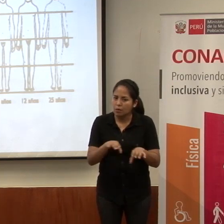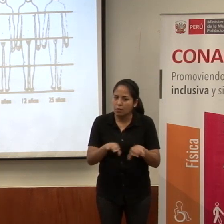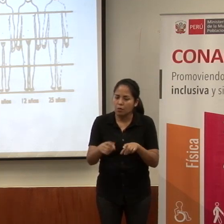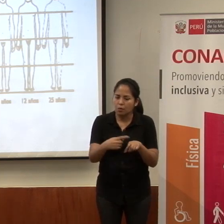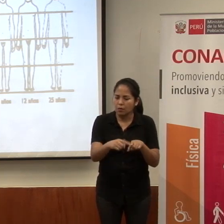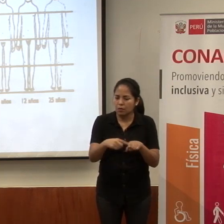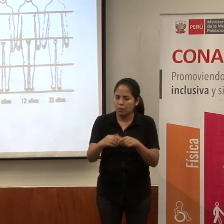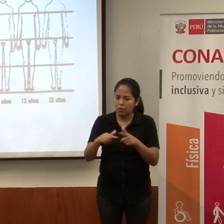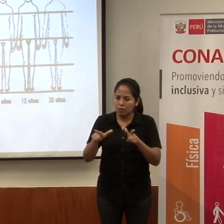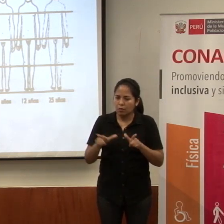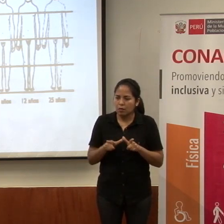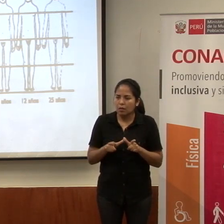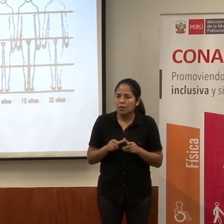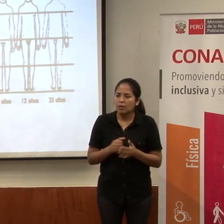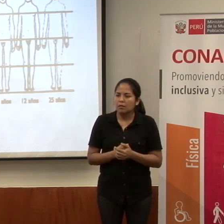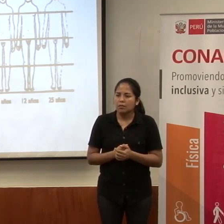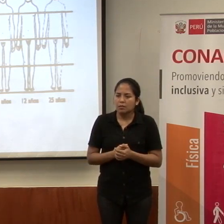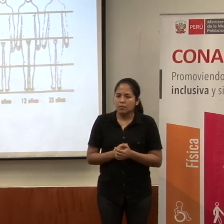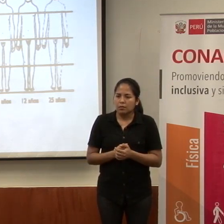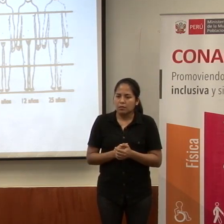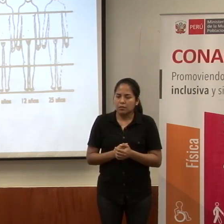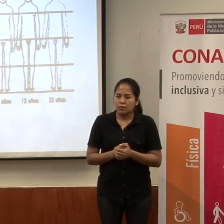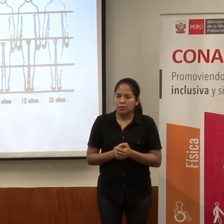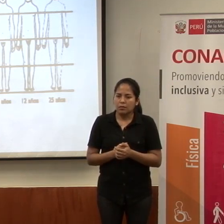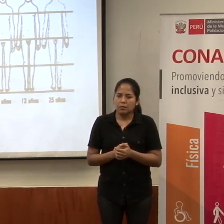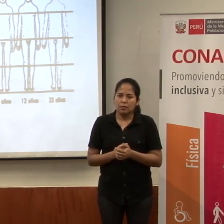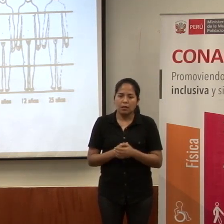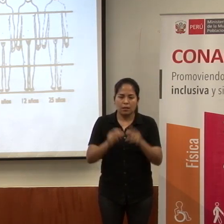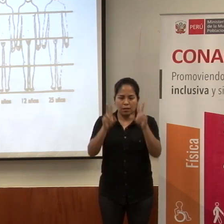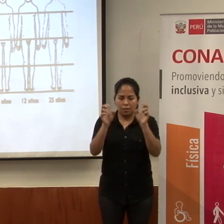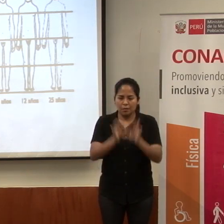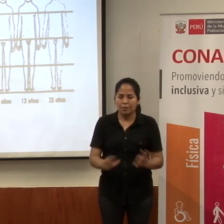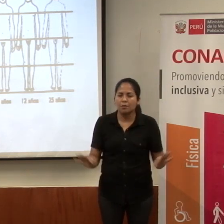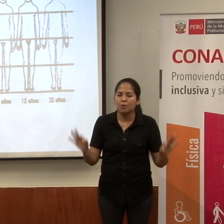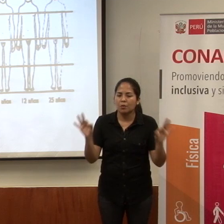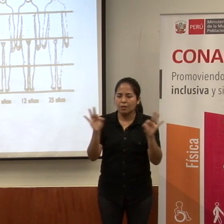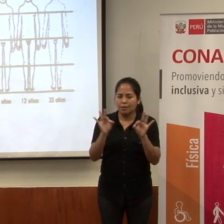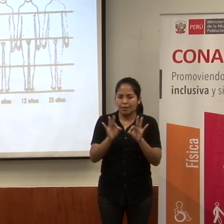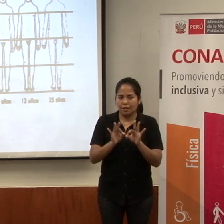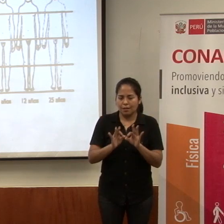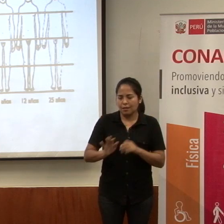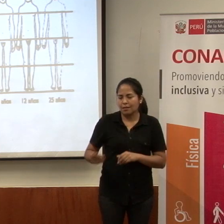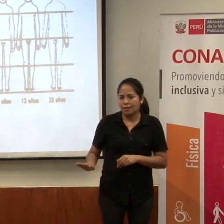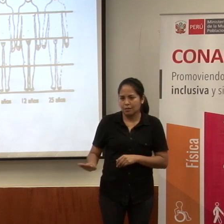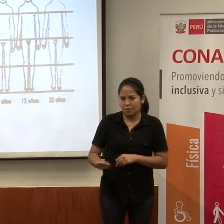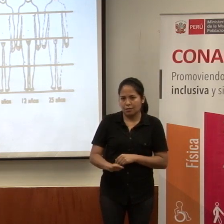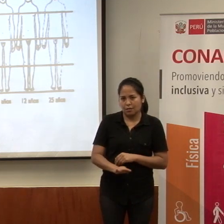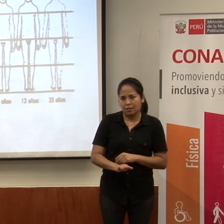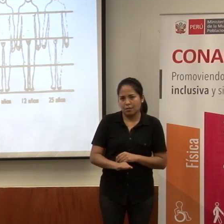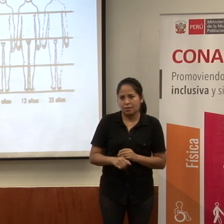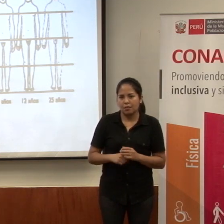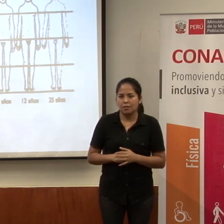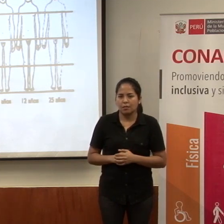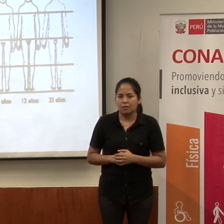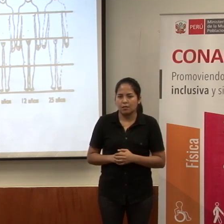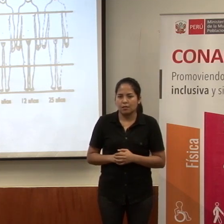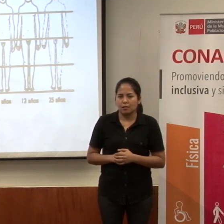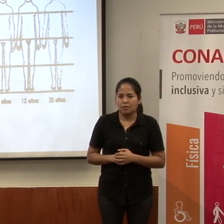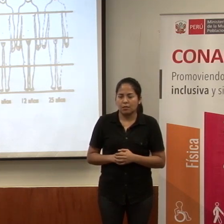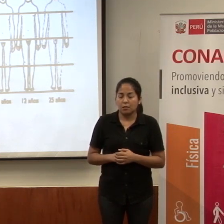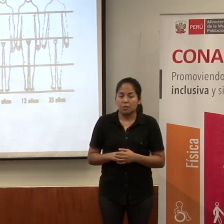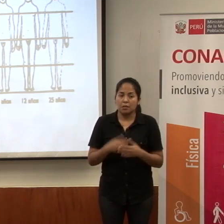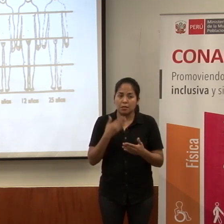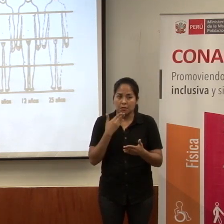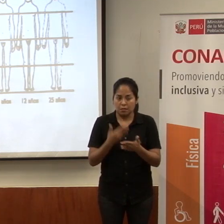espacio público, para tratar el tema de la importancia de la niñez, que felizmente en